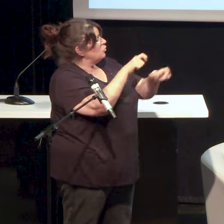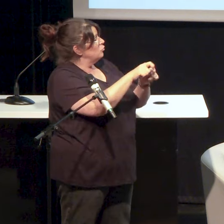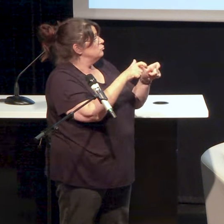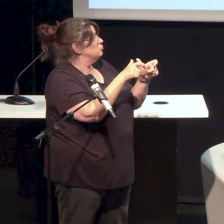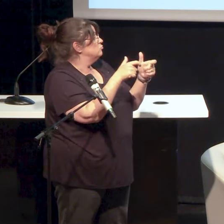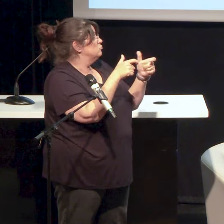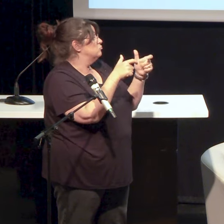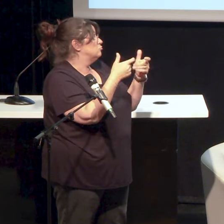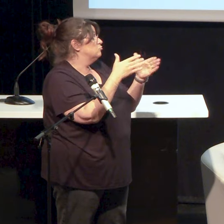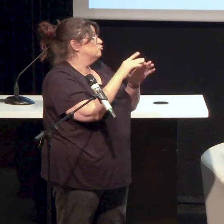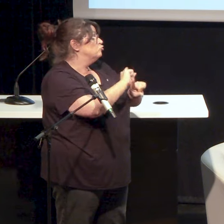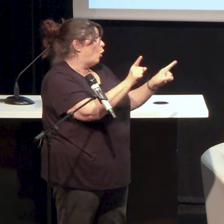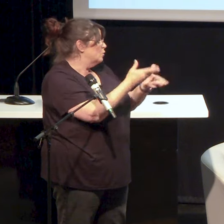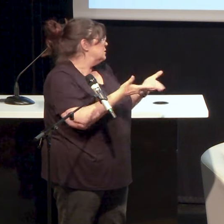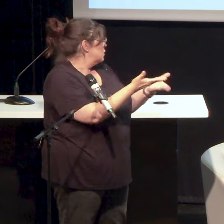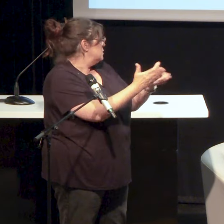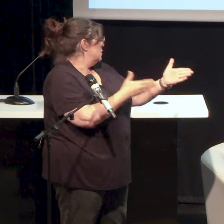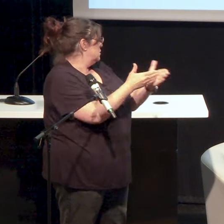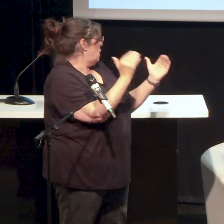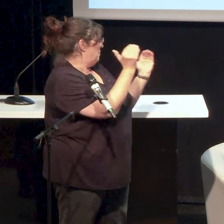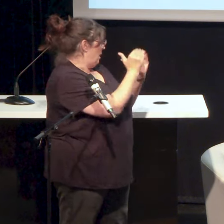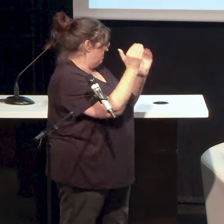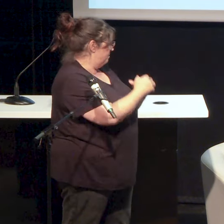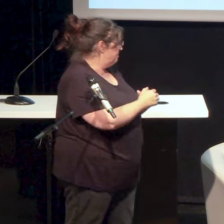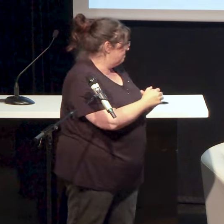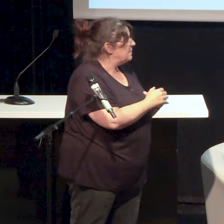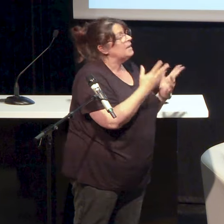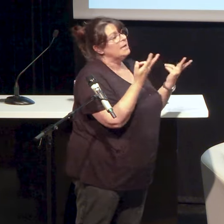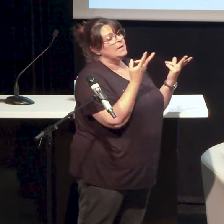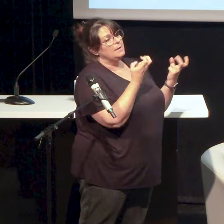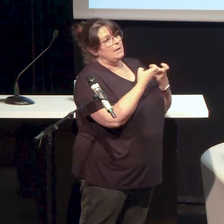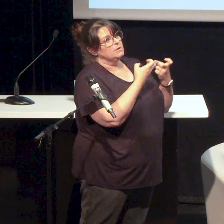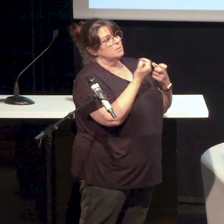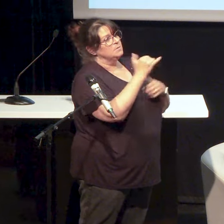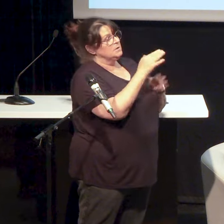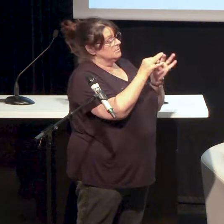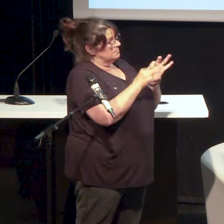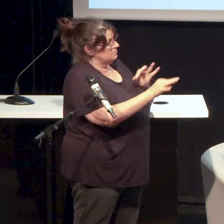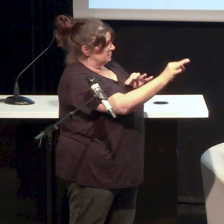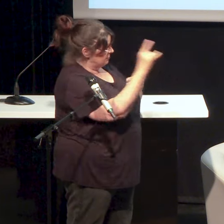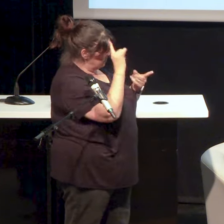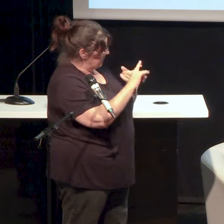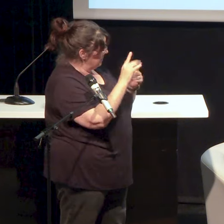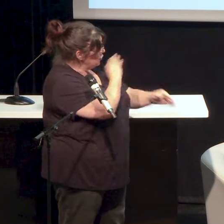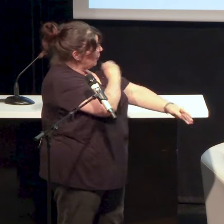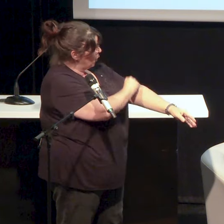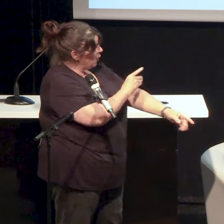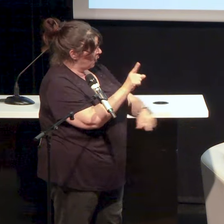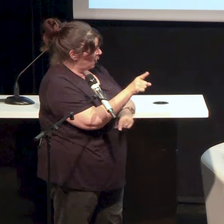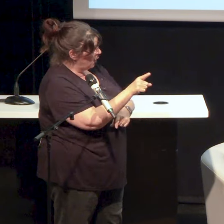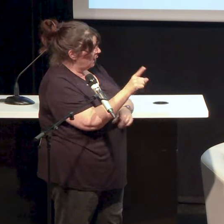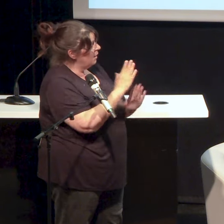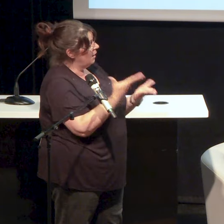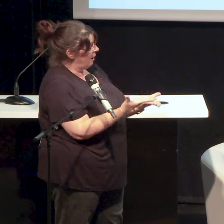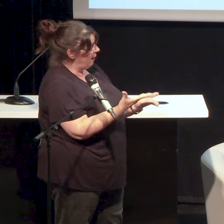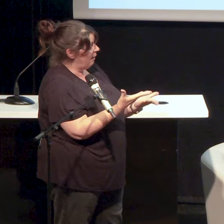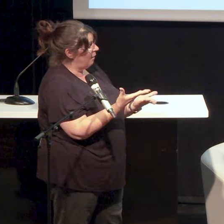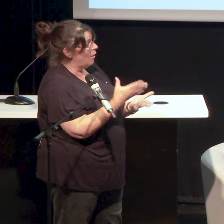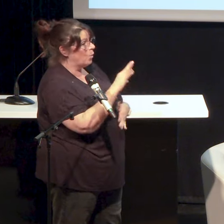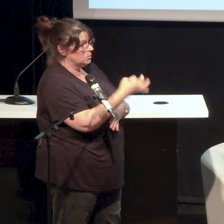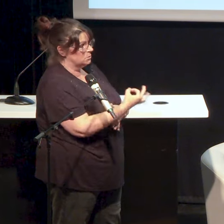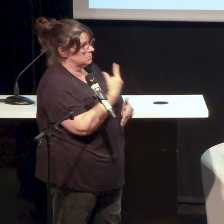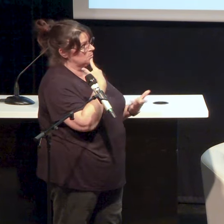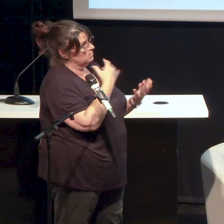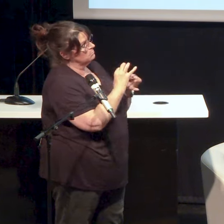non en situation de handicap. Alors par contre, si on va par exemple dans tout ce qui est activité sportive, eh bien là, effectivement, on